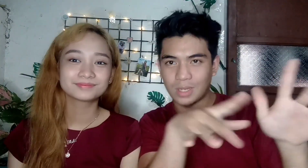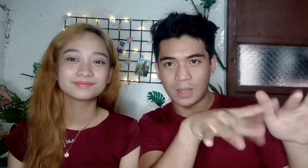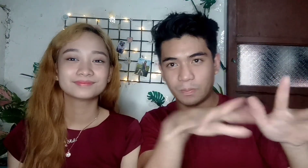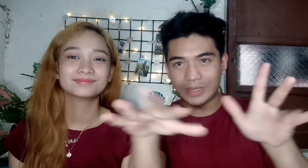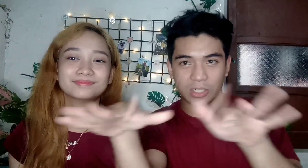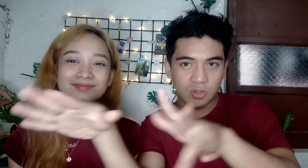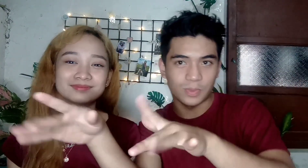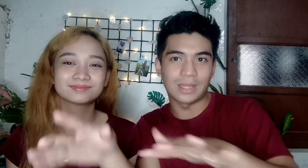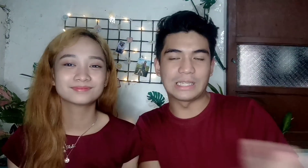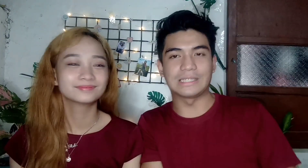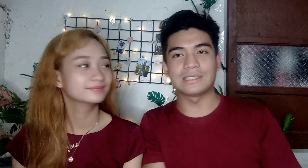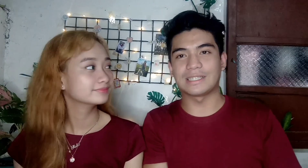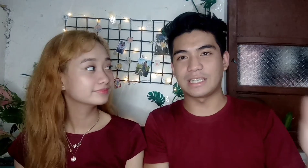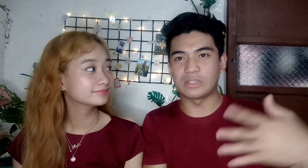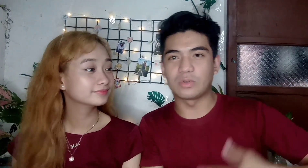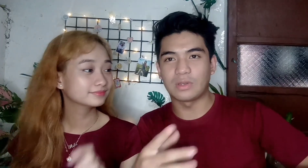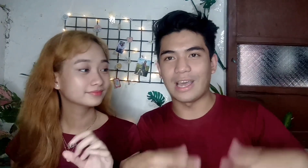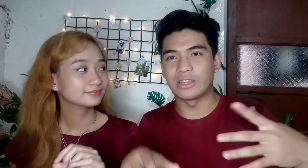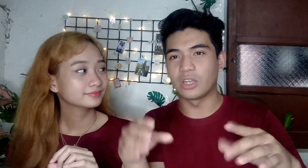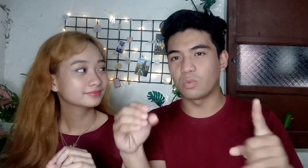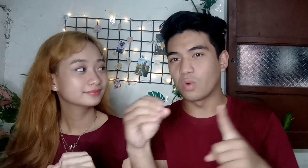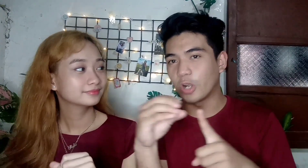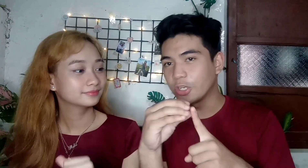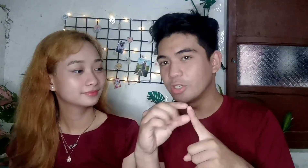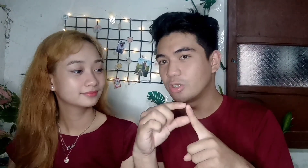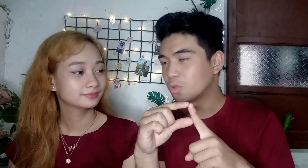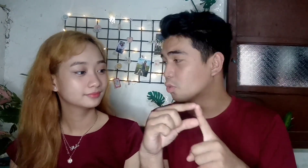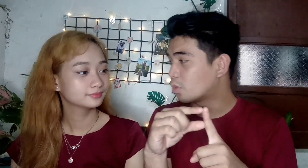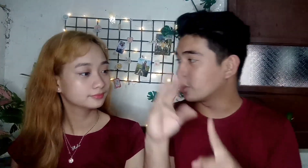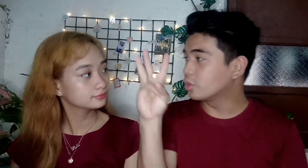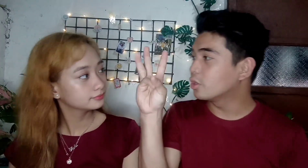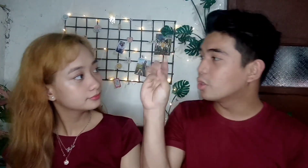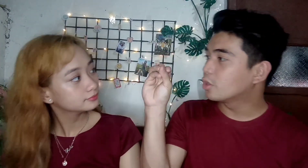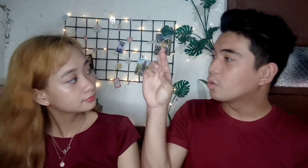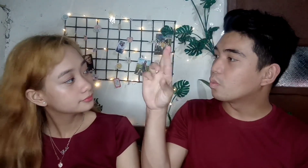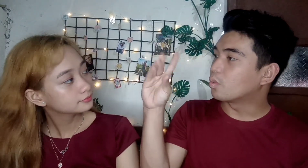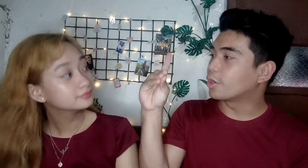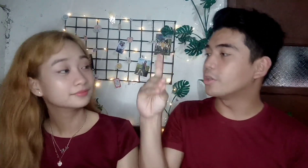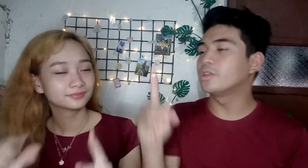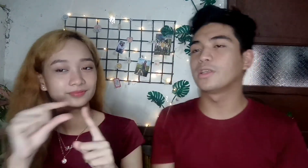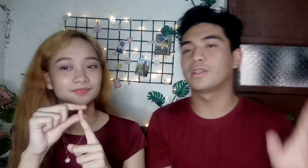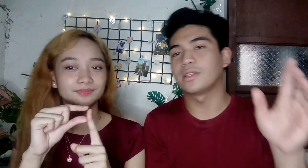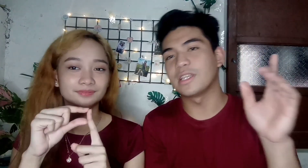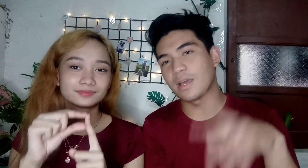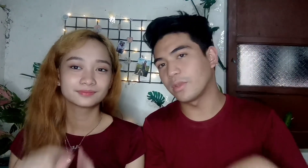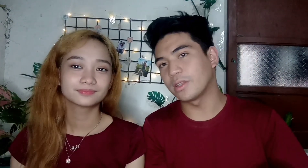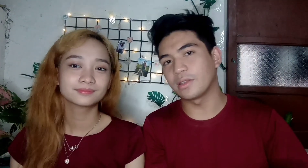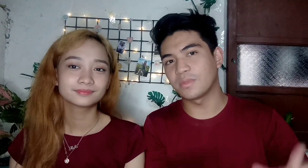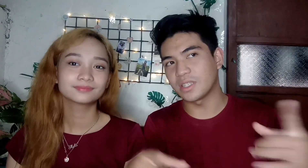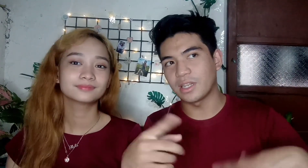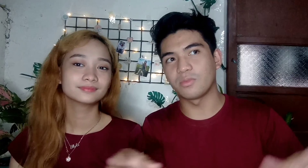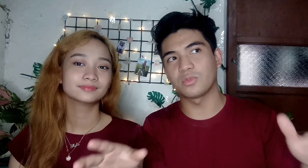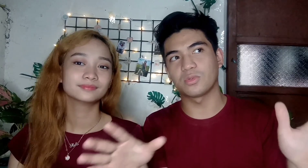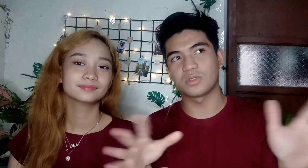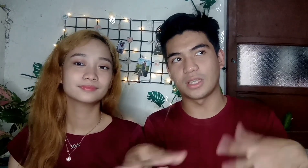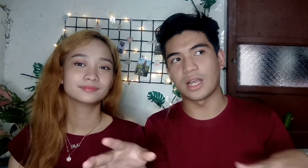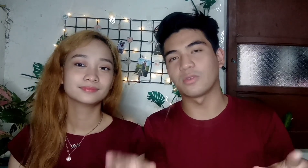mga finger spelling, kasi yung other word, yung word, hindi namin minsan alam yung sign